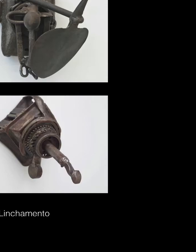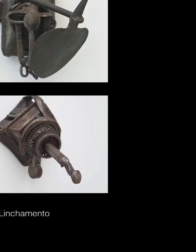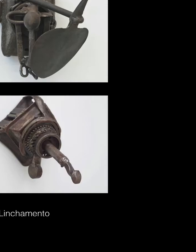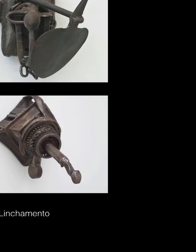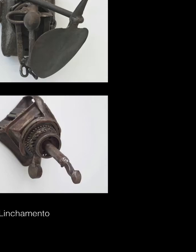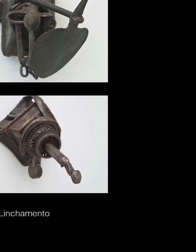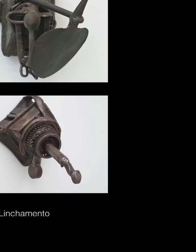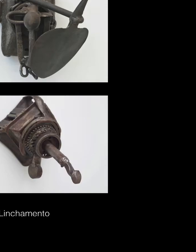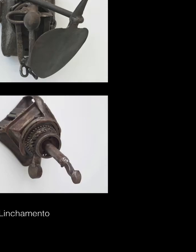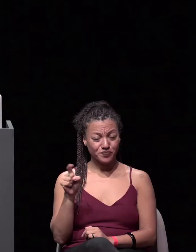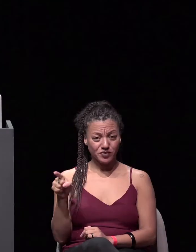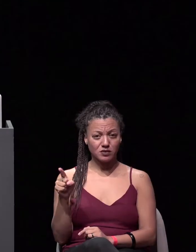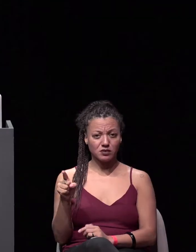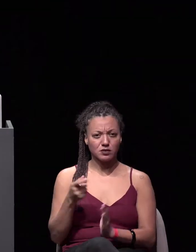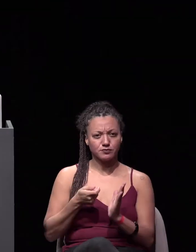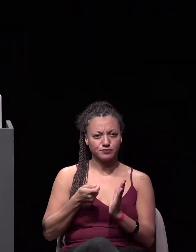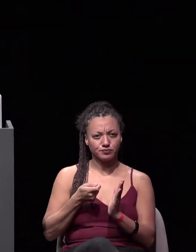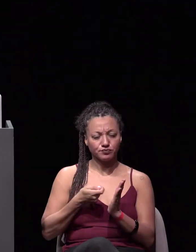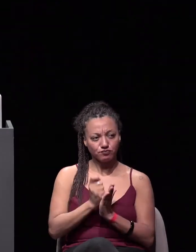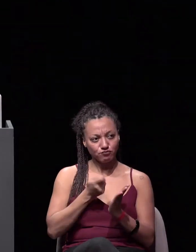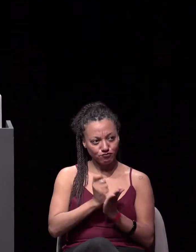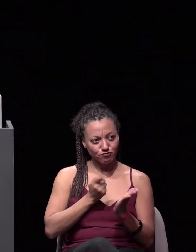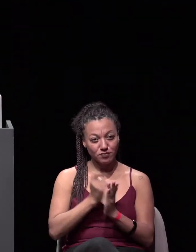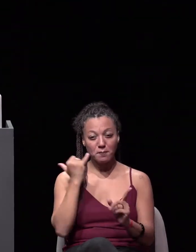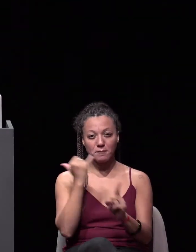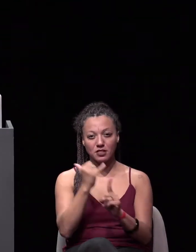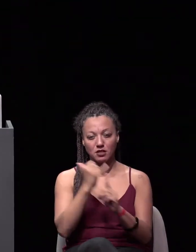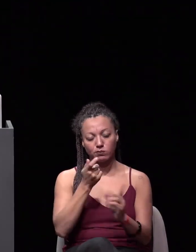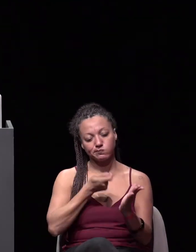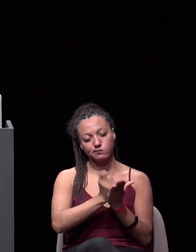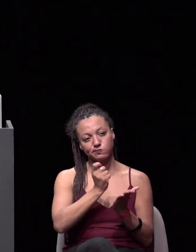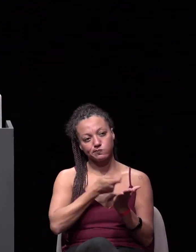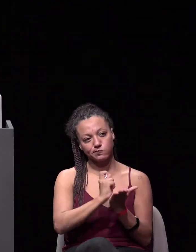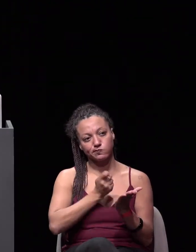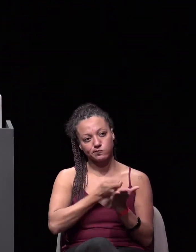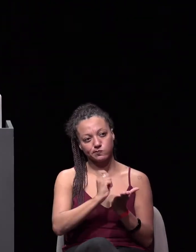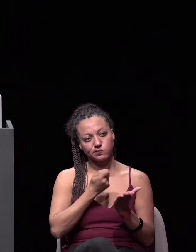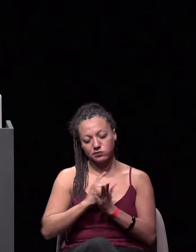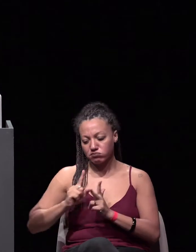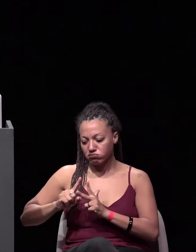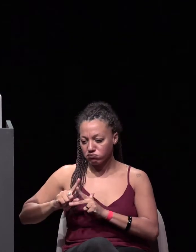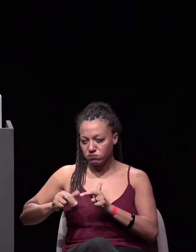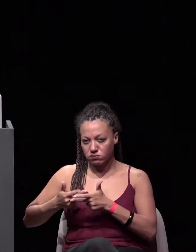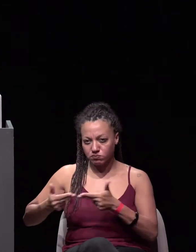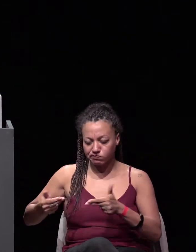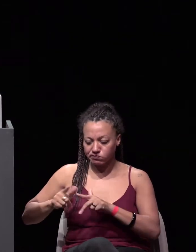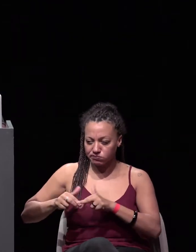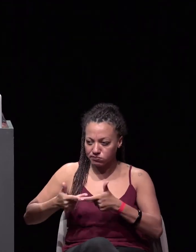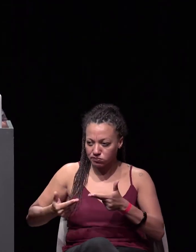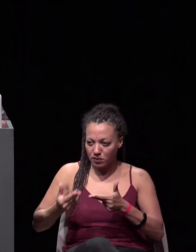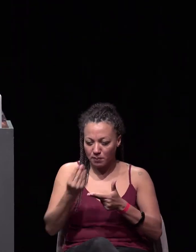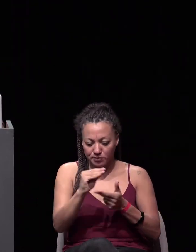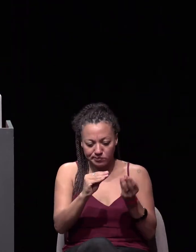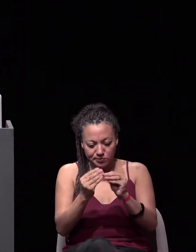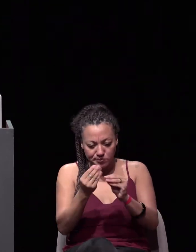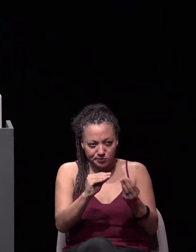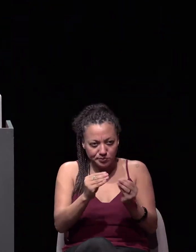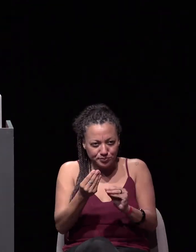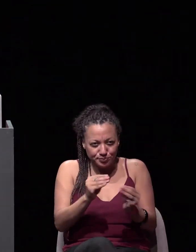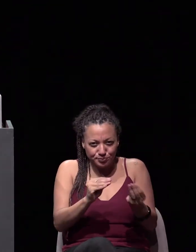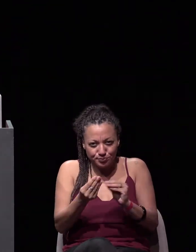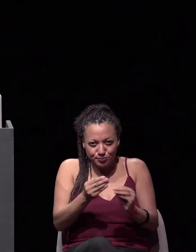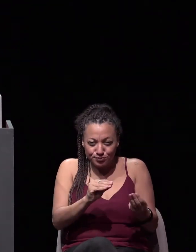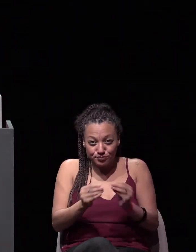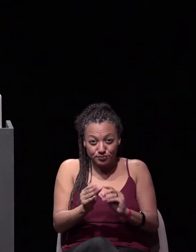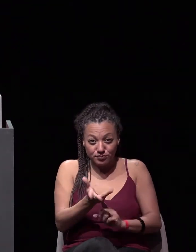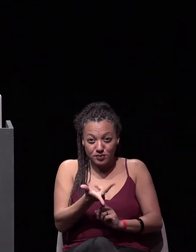que trabalha com metal e ele vai agregar peças, ferramentas, pedaços de ferramentas, numa